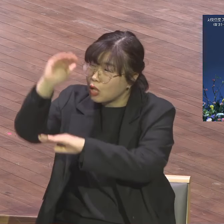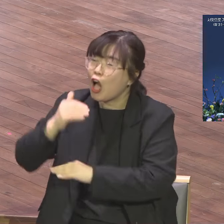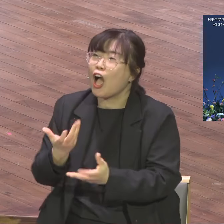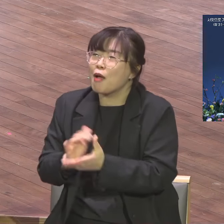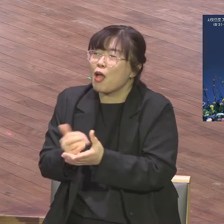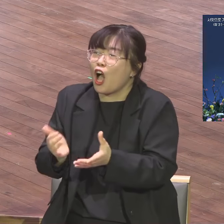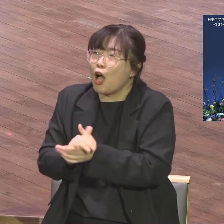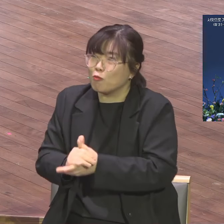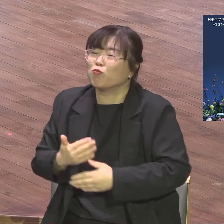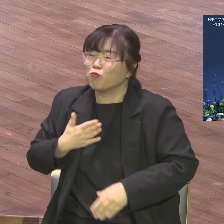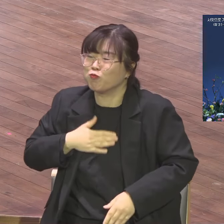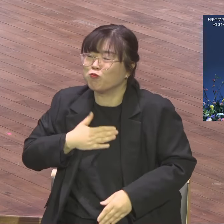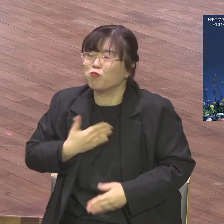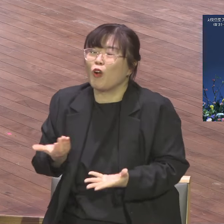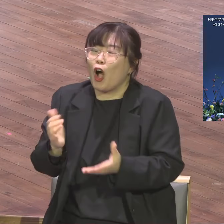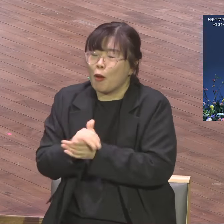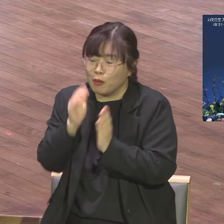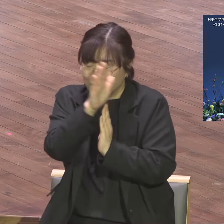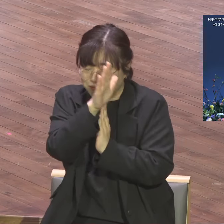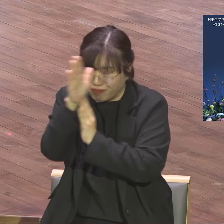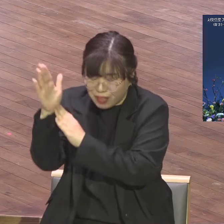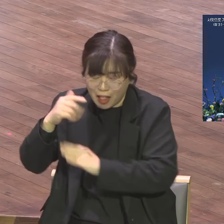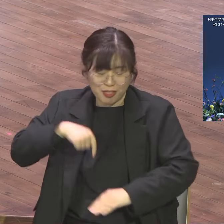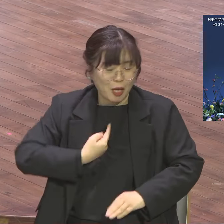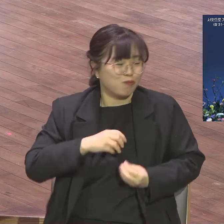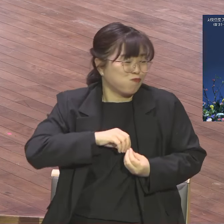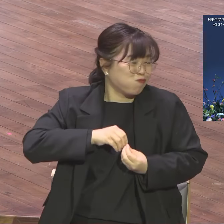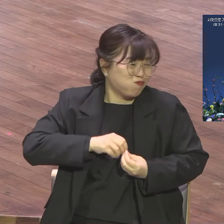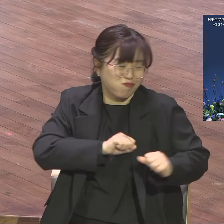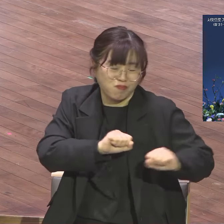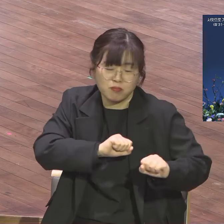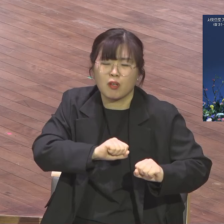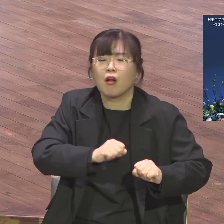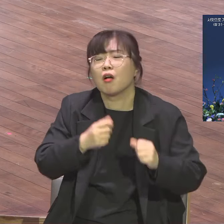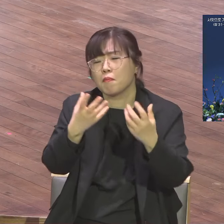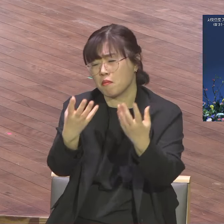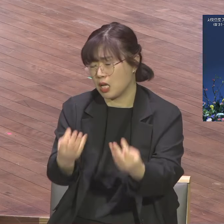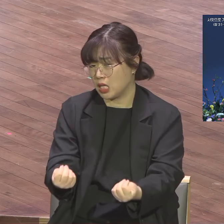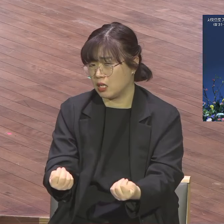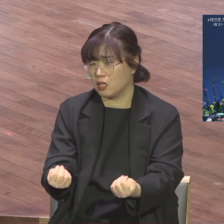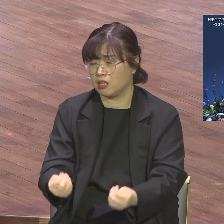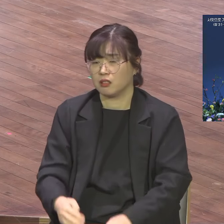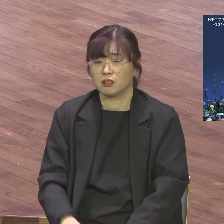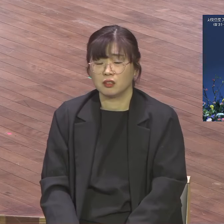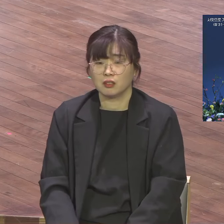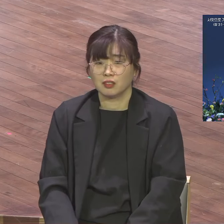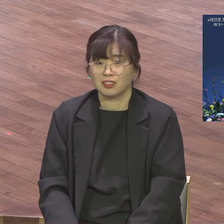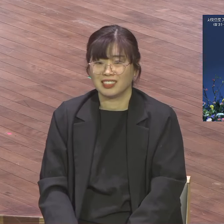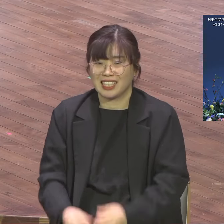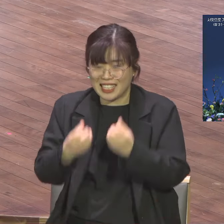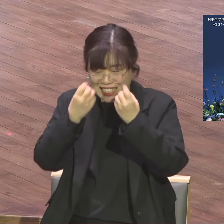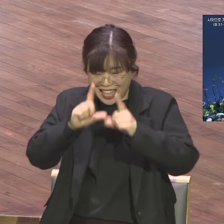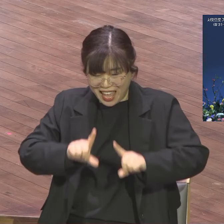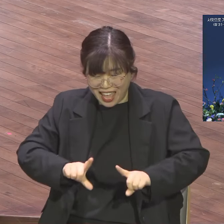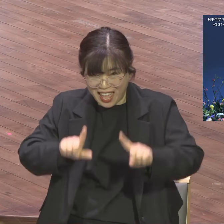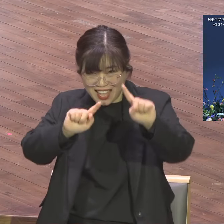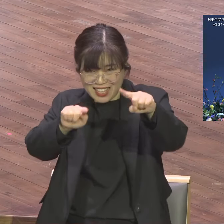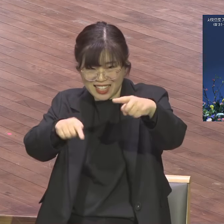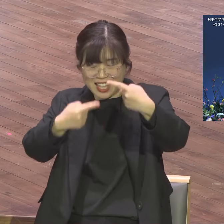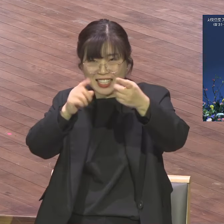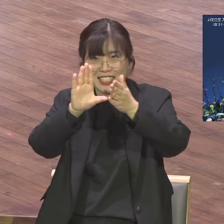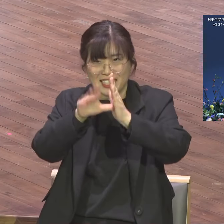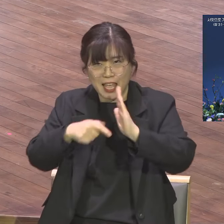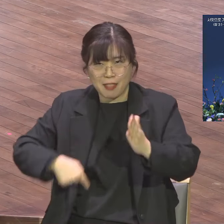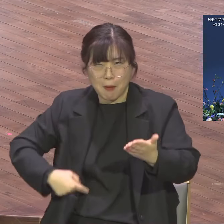말로 이 말씀을 들어도 새해가 되면 각종 결단하지요. 새해가 내 올해는 내가 기어이 다 해놓고